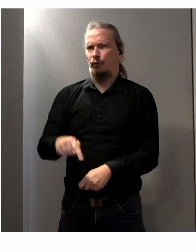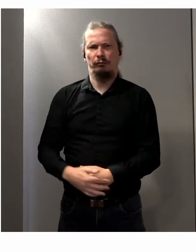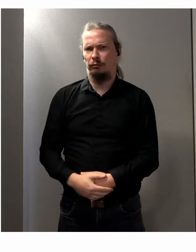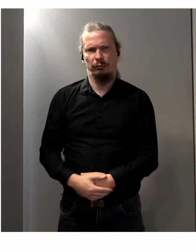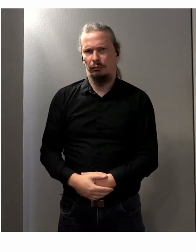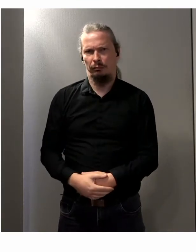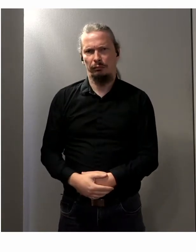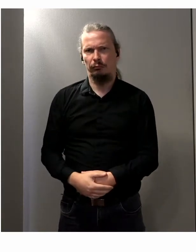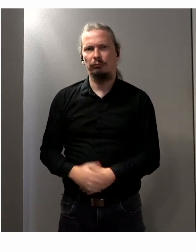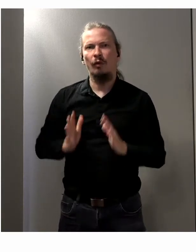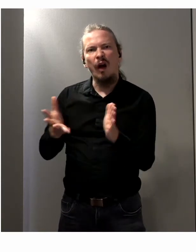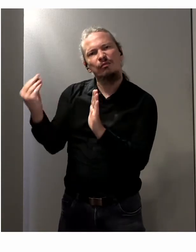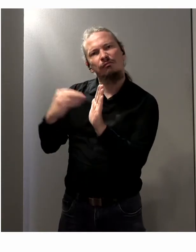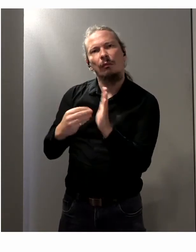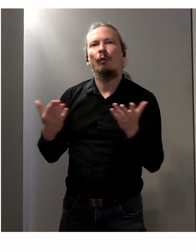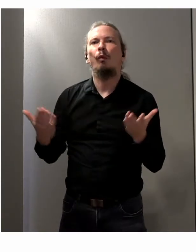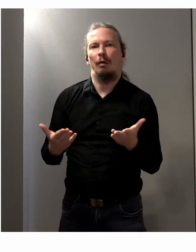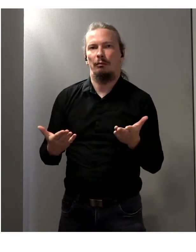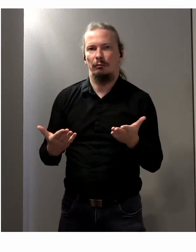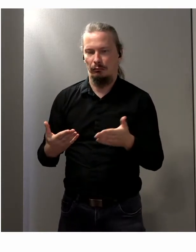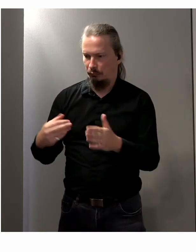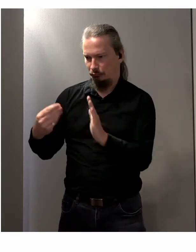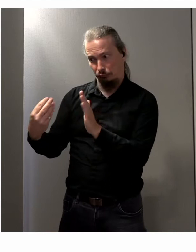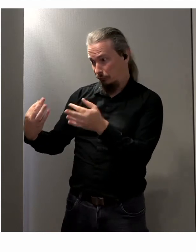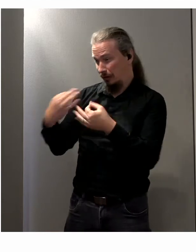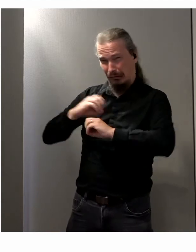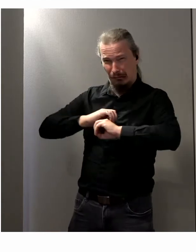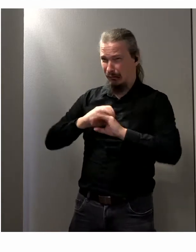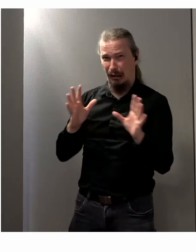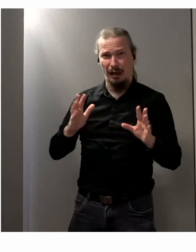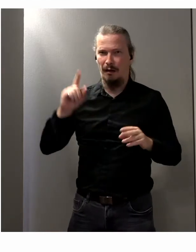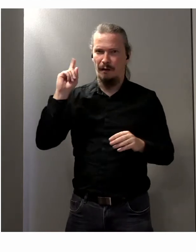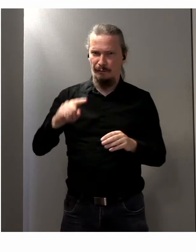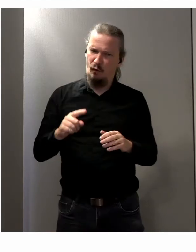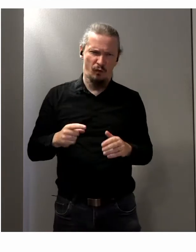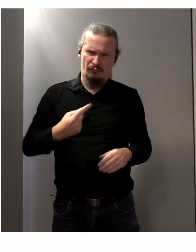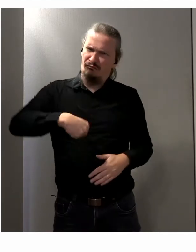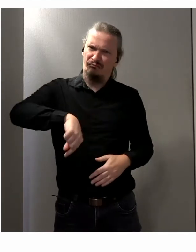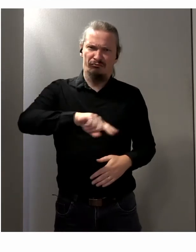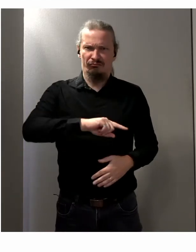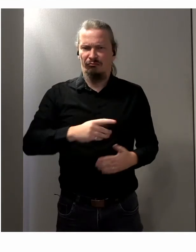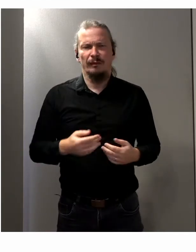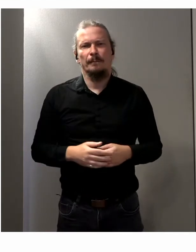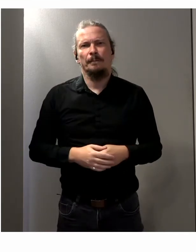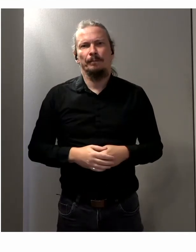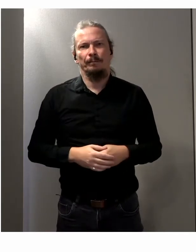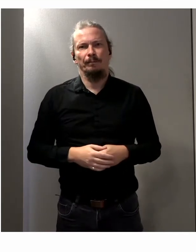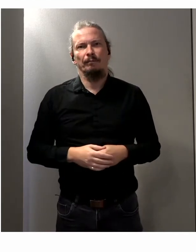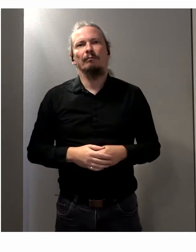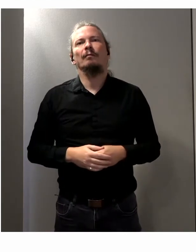ces engagements nous demandent, pour être en conformité avec eux, de venir à